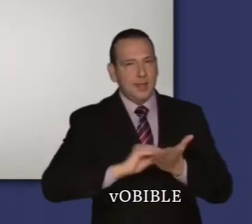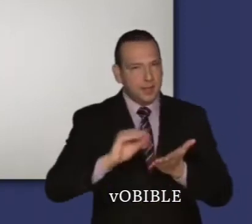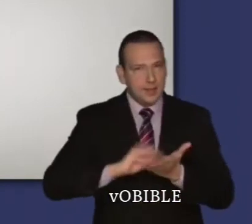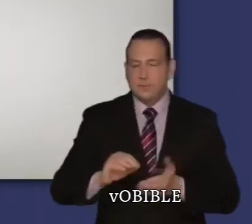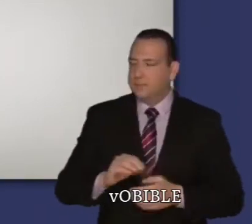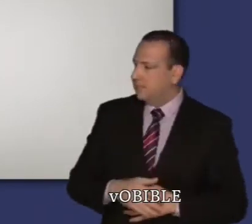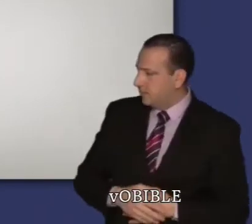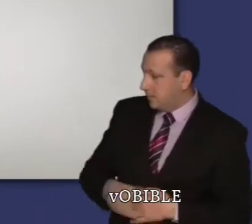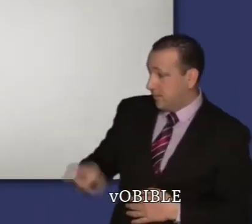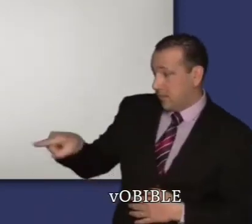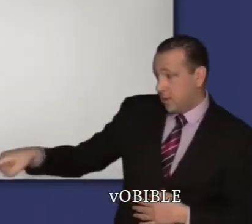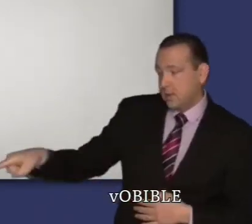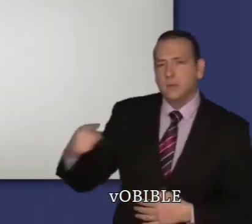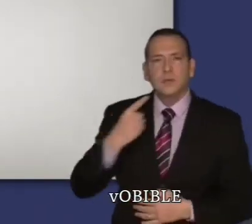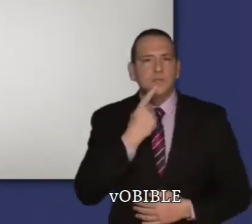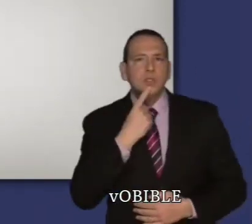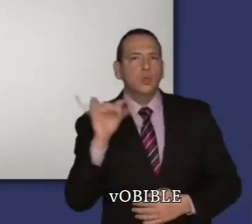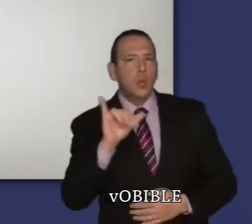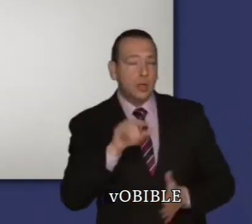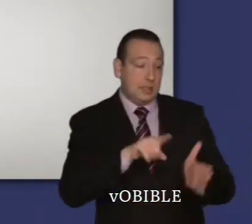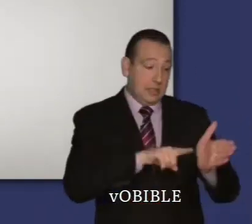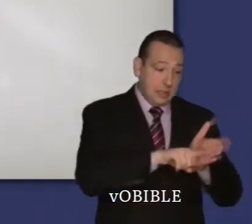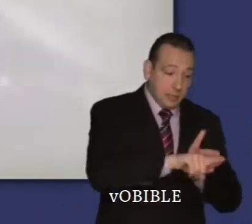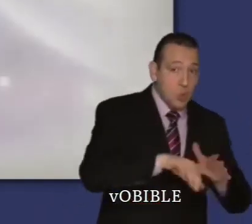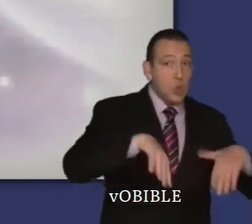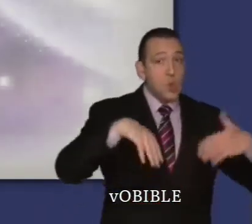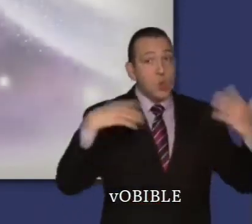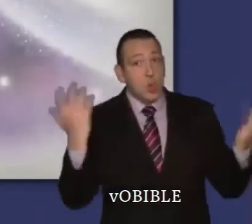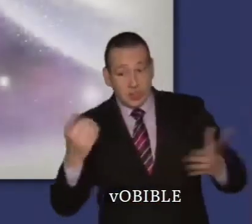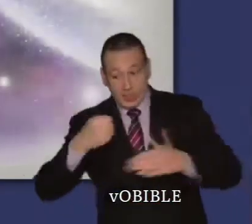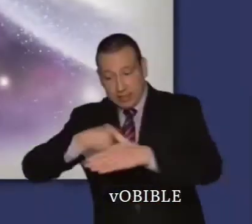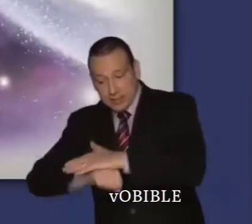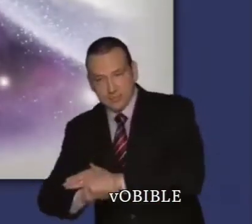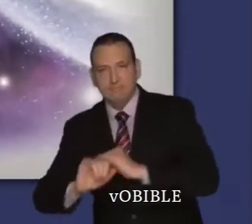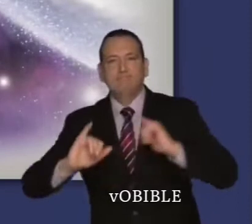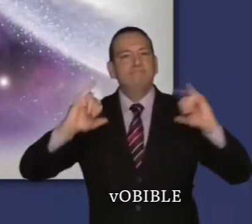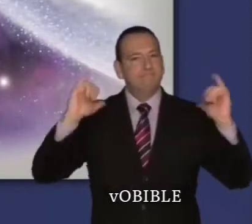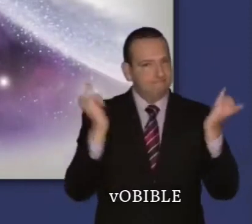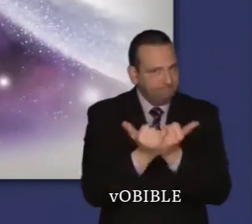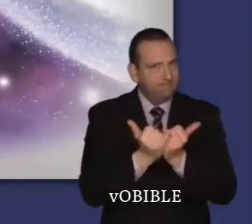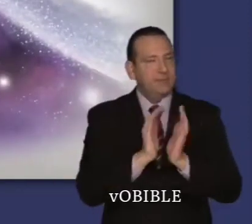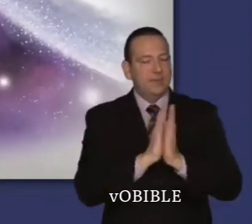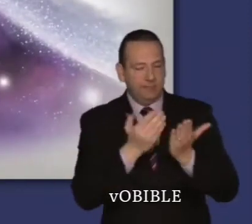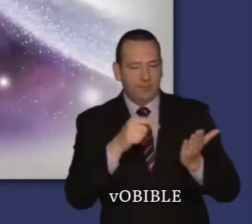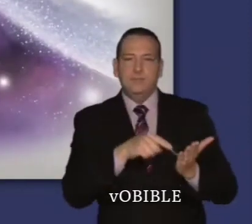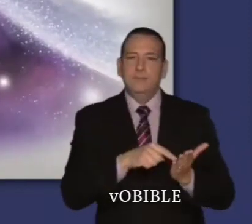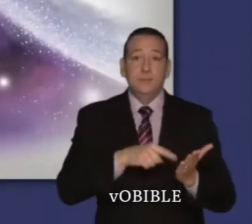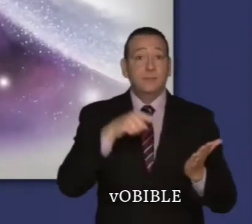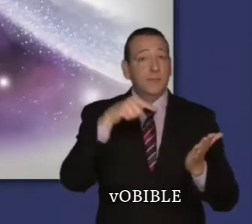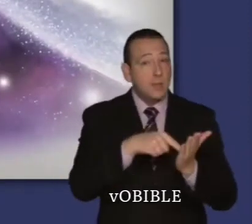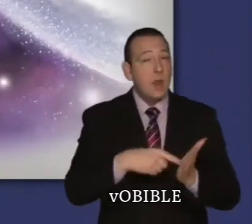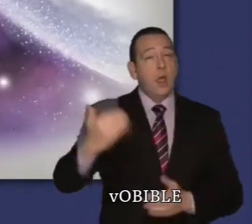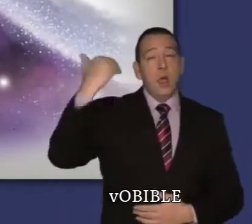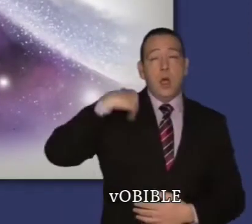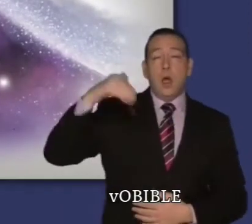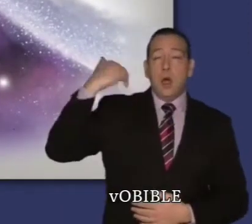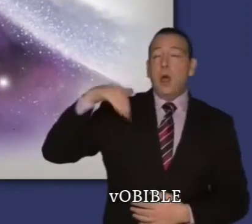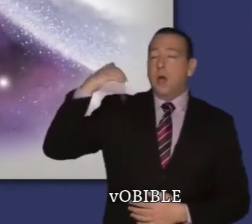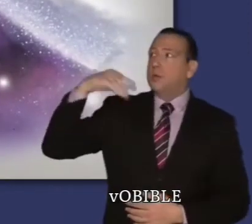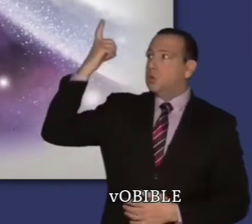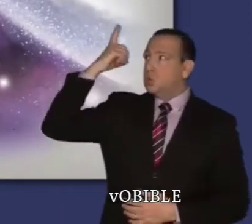Le terme Genèse signifie origine, naissance. La Genèse raconte l'origine de l'univers